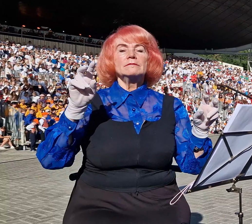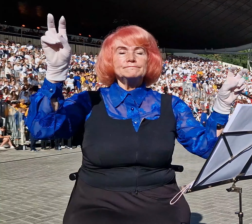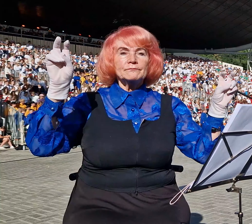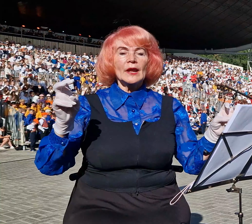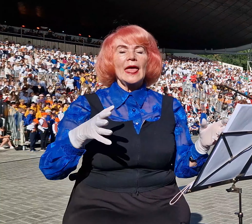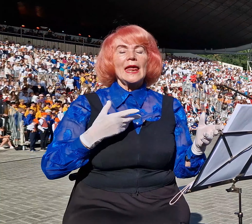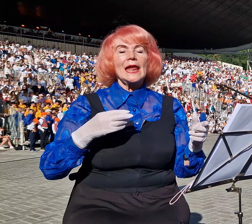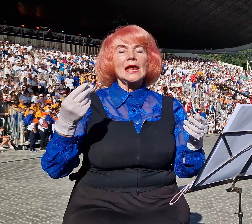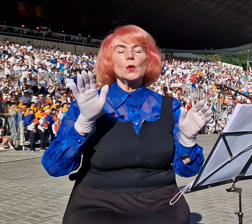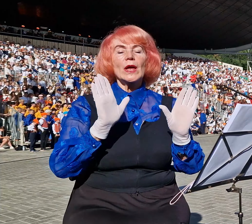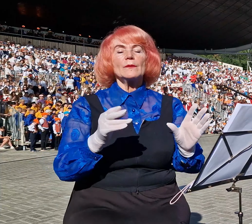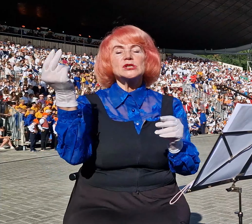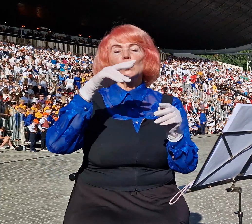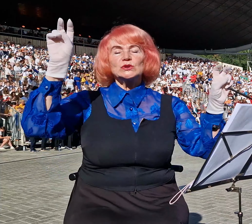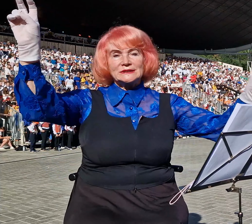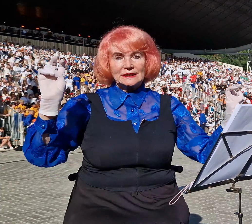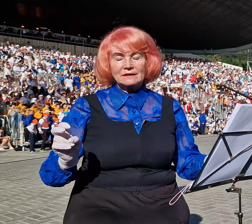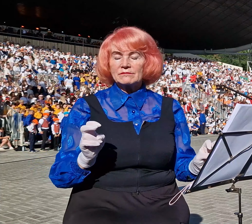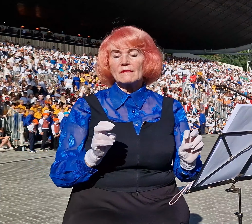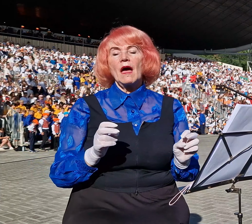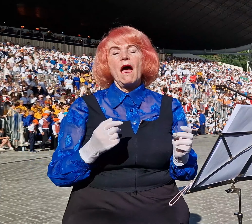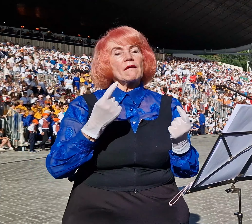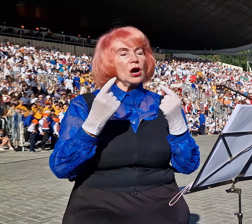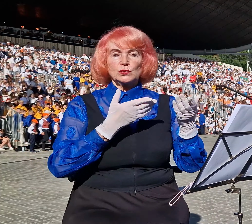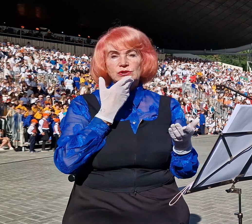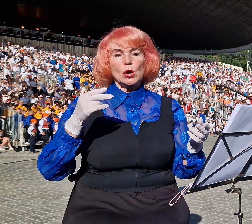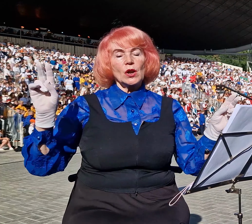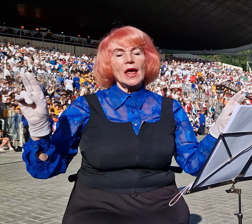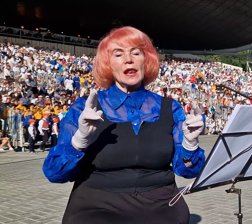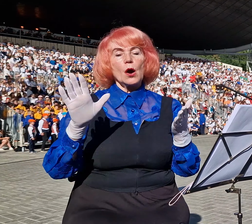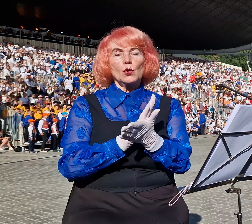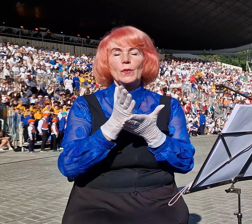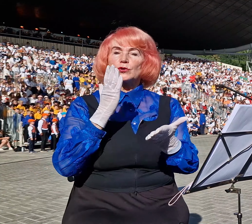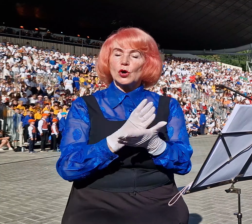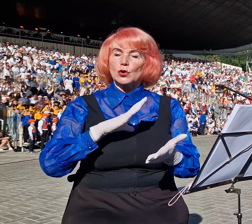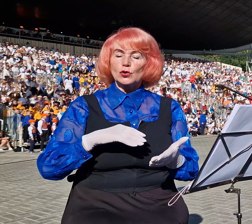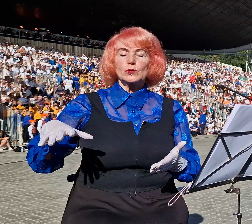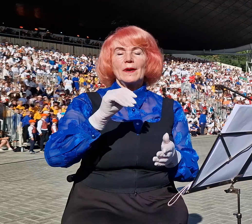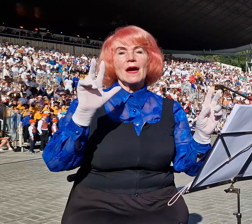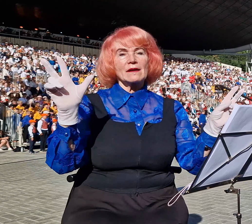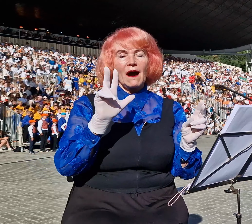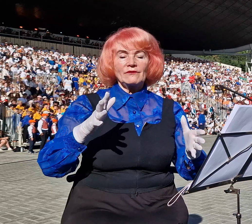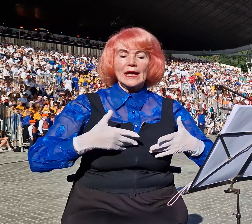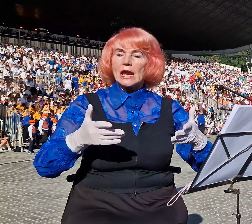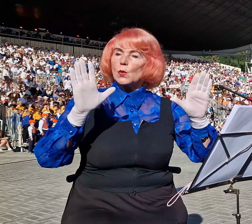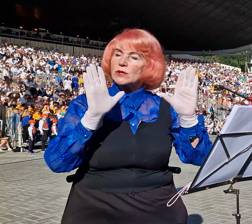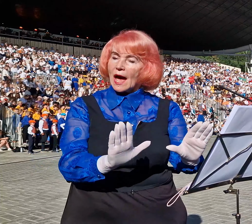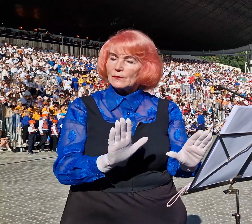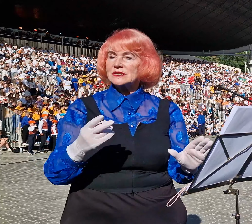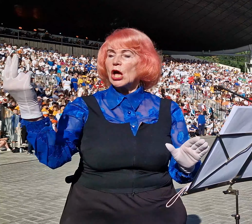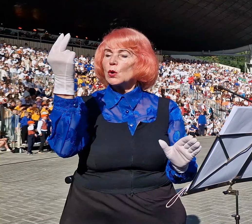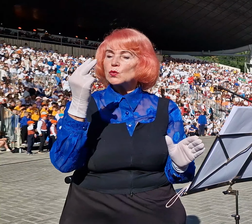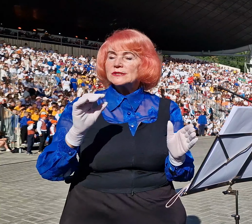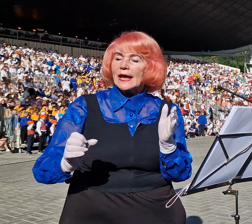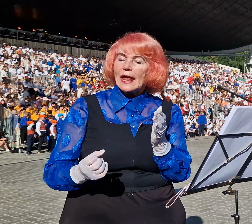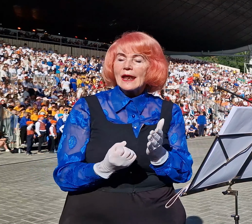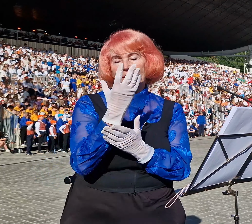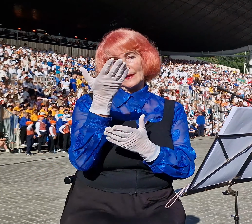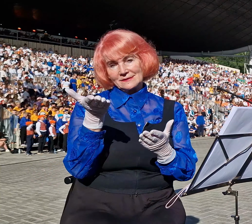ole kahtlust, et laulupeod on olnud meie rahva ellujäämise kunsti